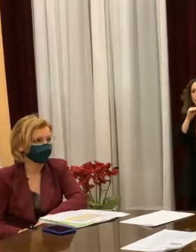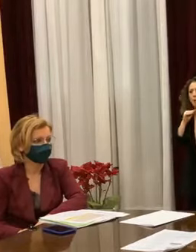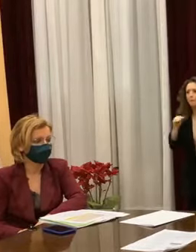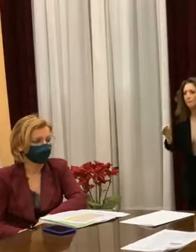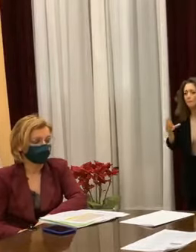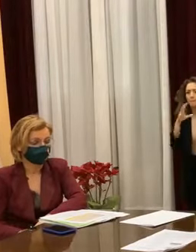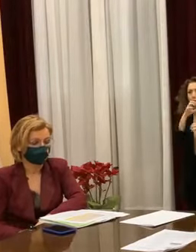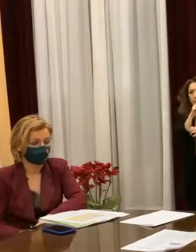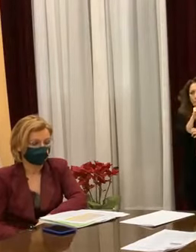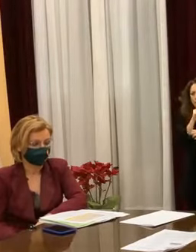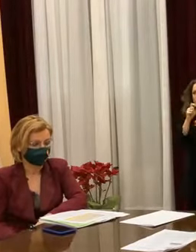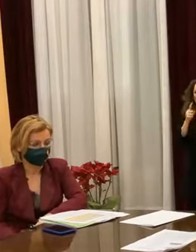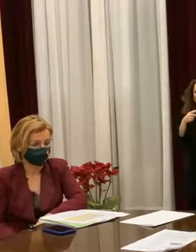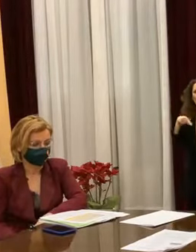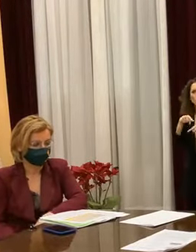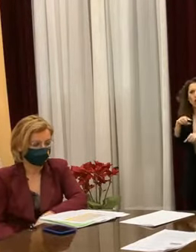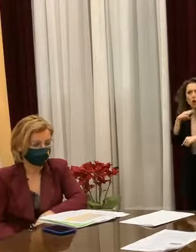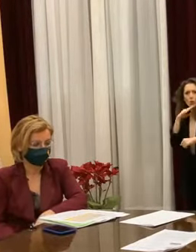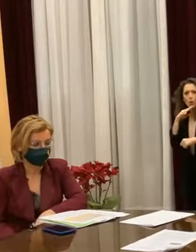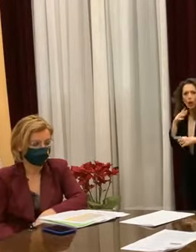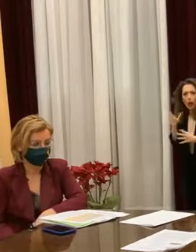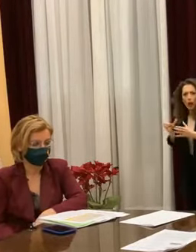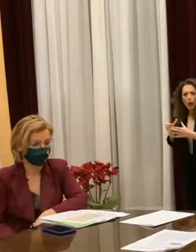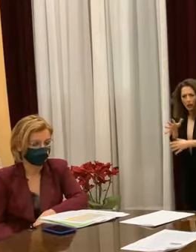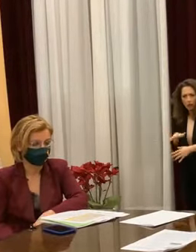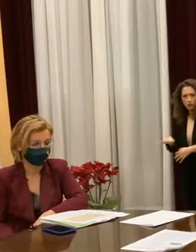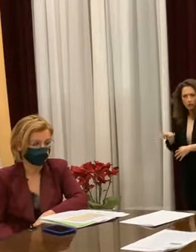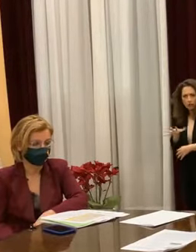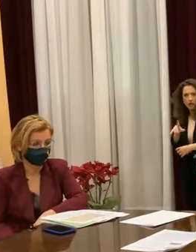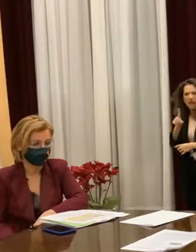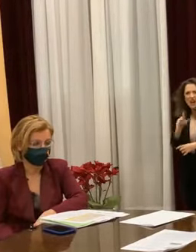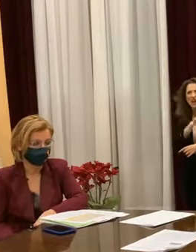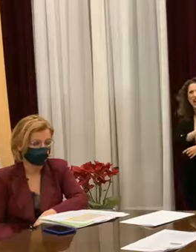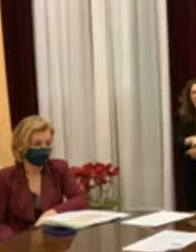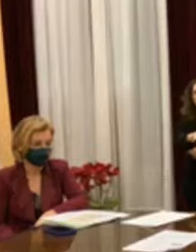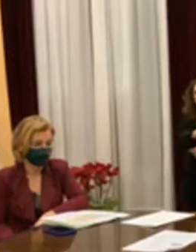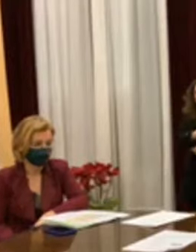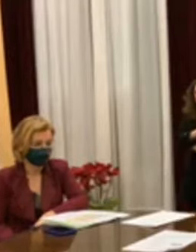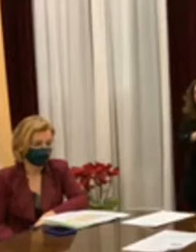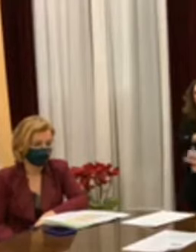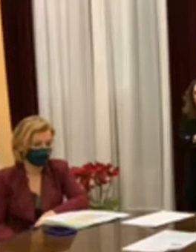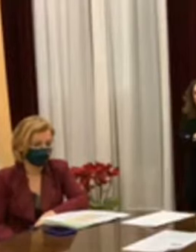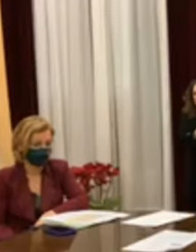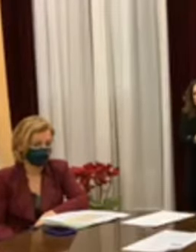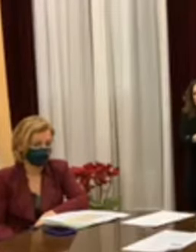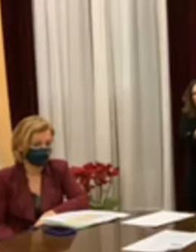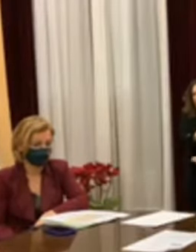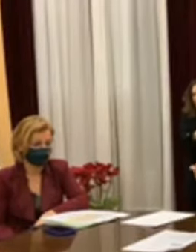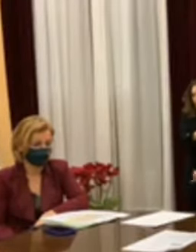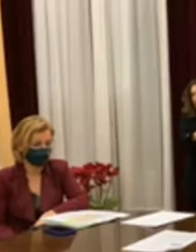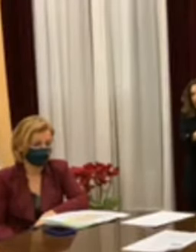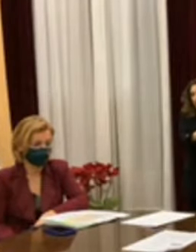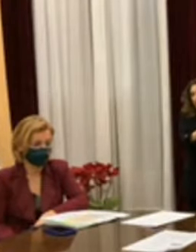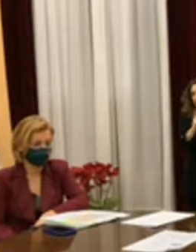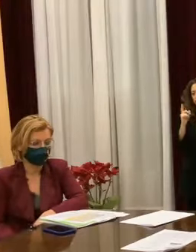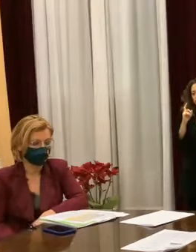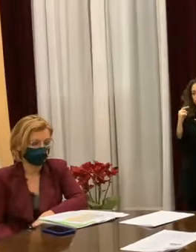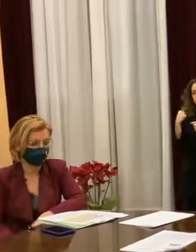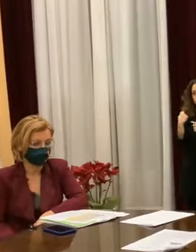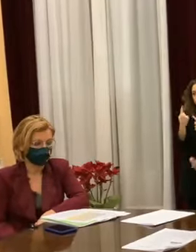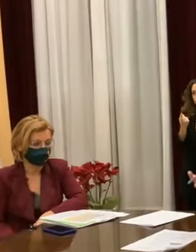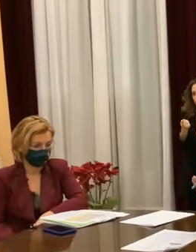e di tutti gli ambienti, anche alcuni massonici deviati, occulti e non occulti, che in questi giorni hanno caricato